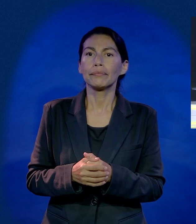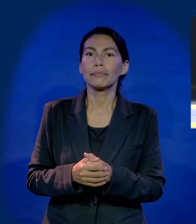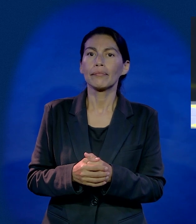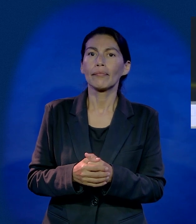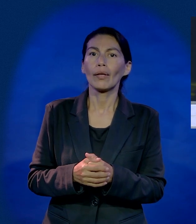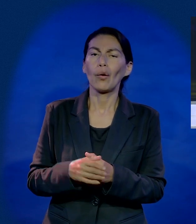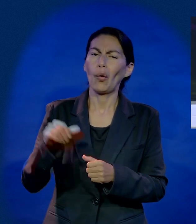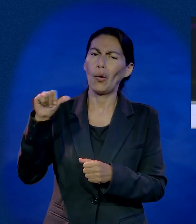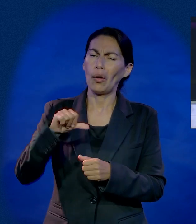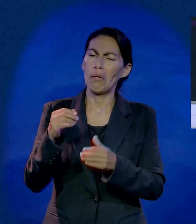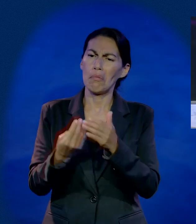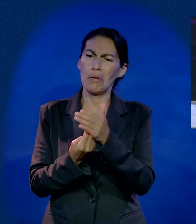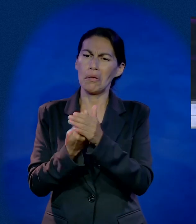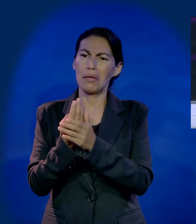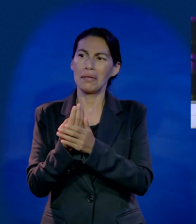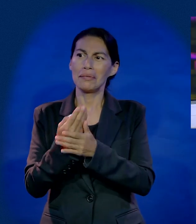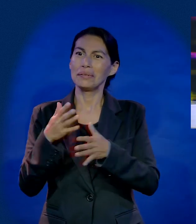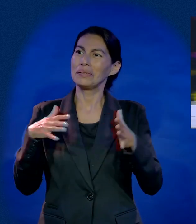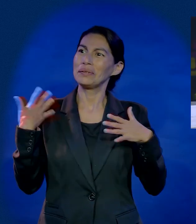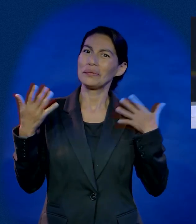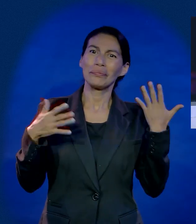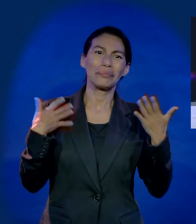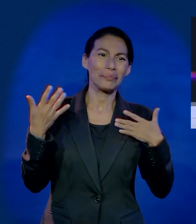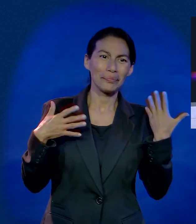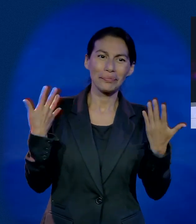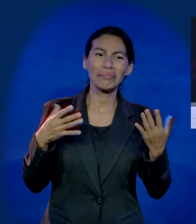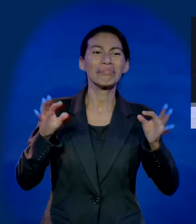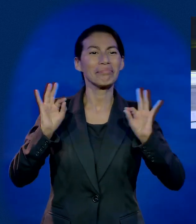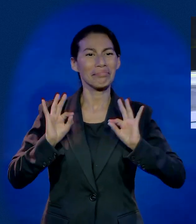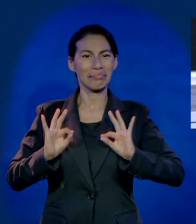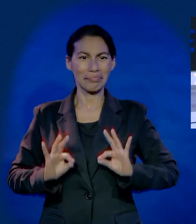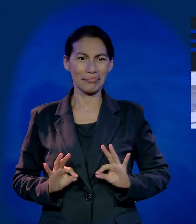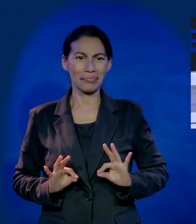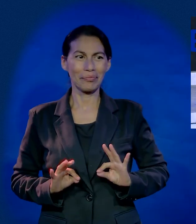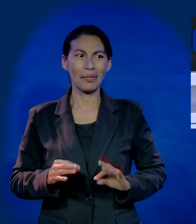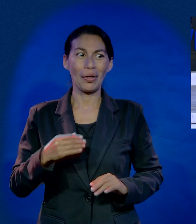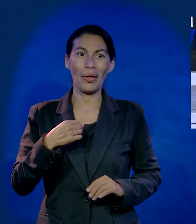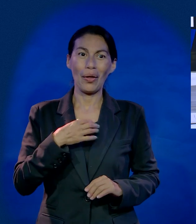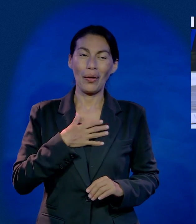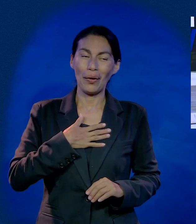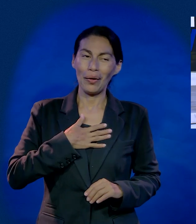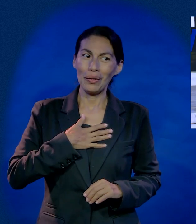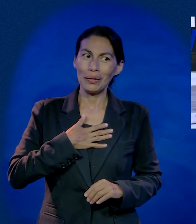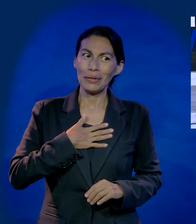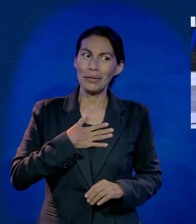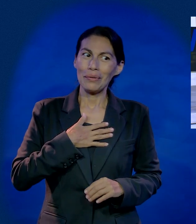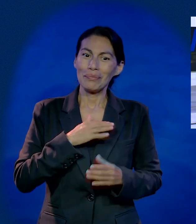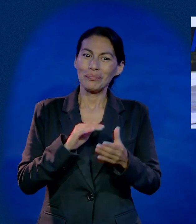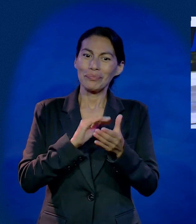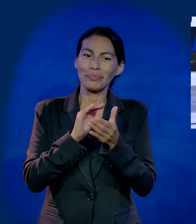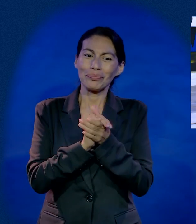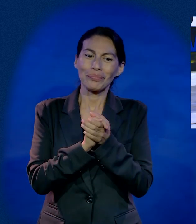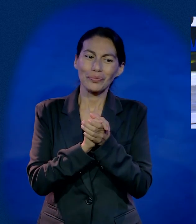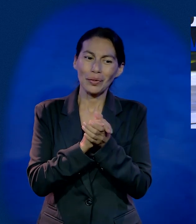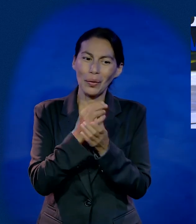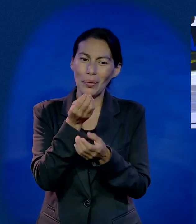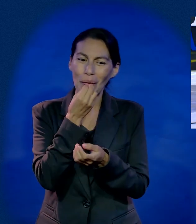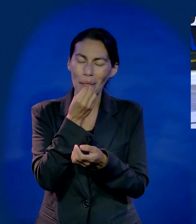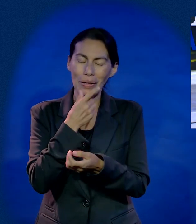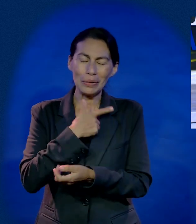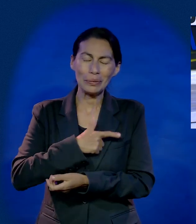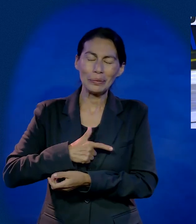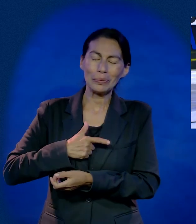Vamos a suponer que dirá, hermana, que usted amaneció de buen humor y usted tuvo un rato libre y dice, voy a consentir a mi marido esta